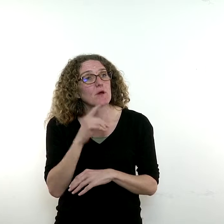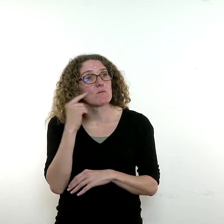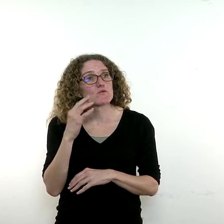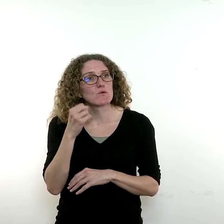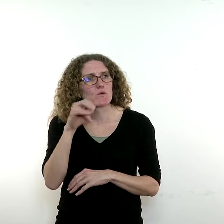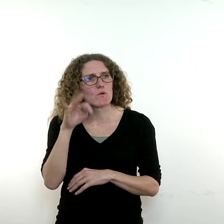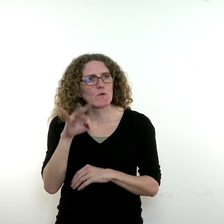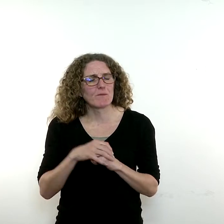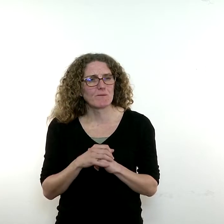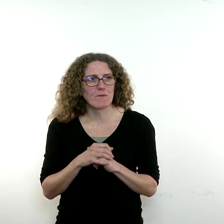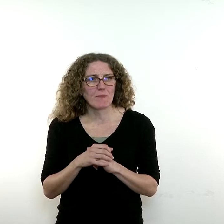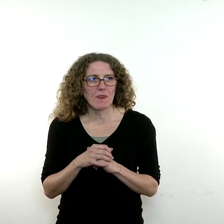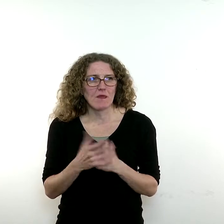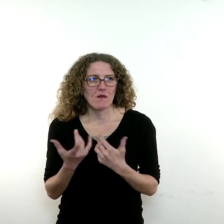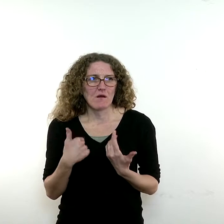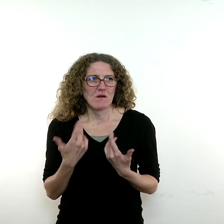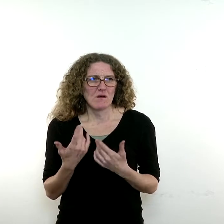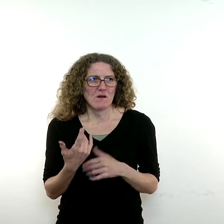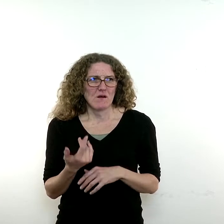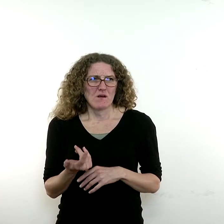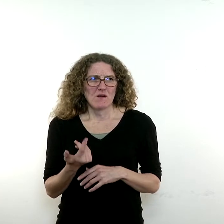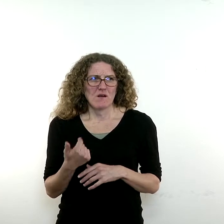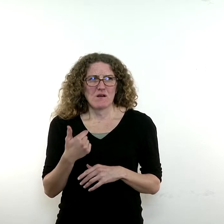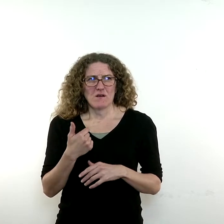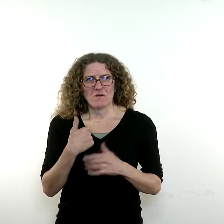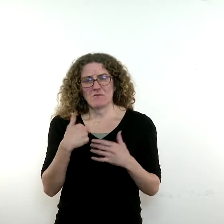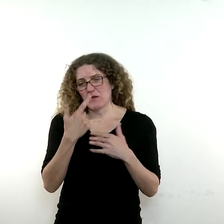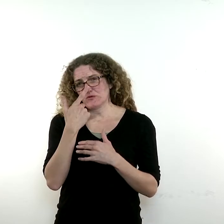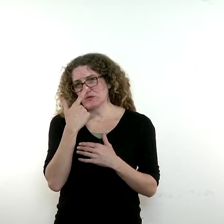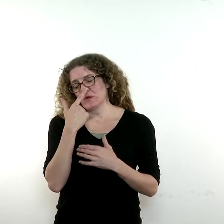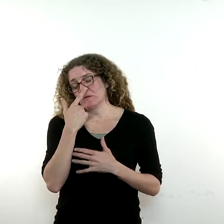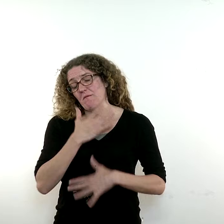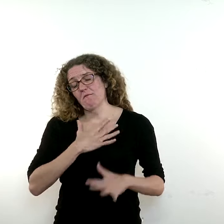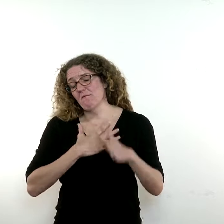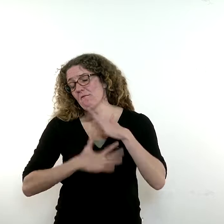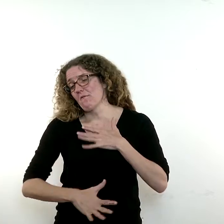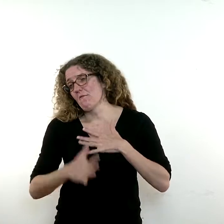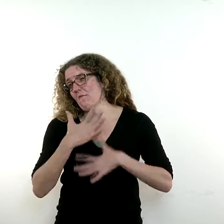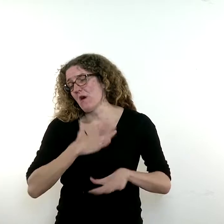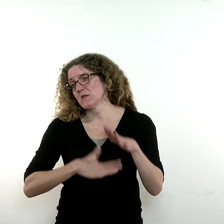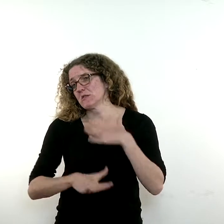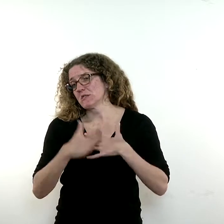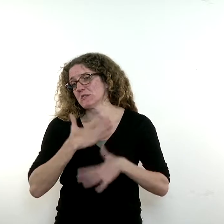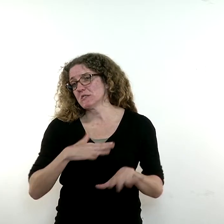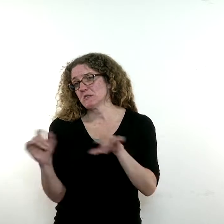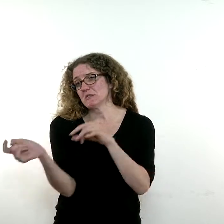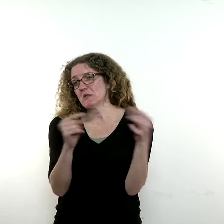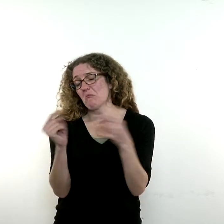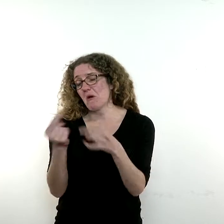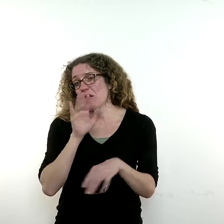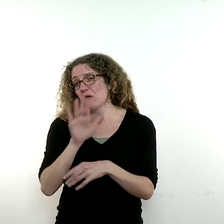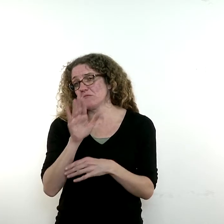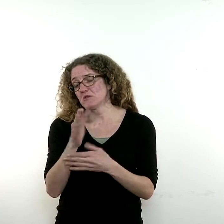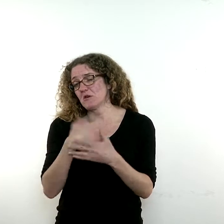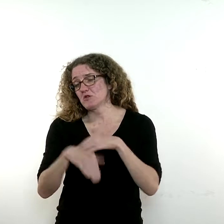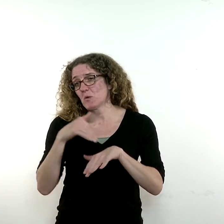Je trouve que c'est un peu agaçant, toutes ces bassesses en conseil municipal. Je crois que les gens ne sont pas là,